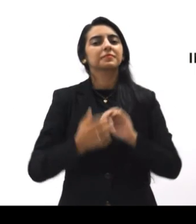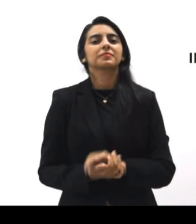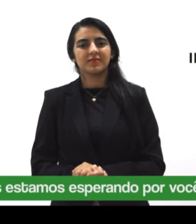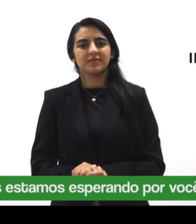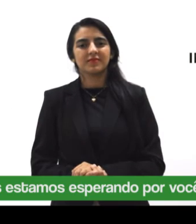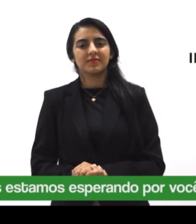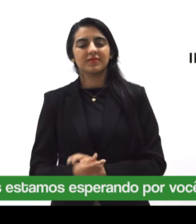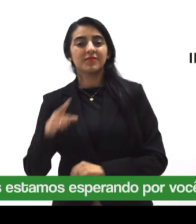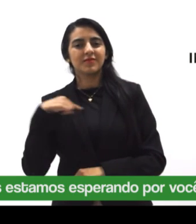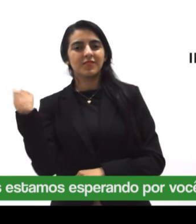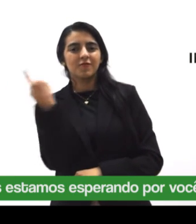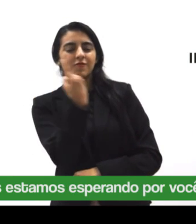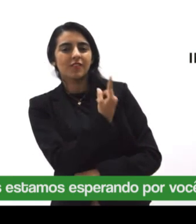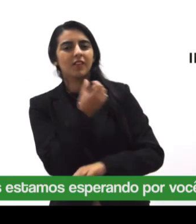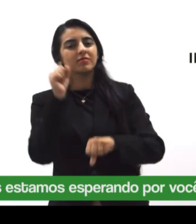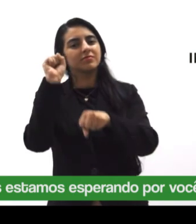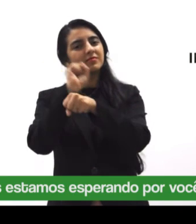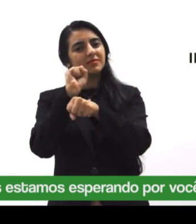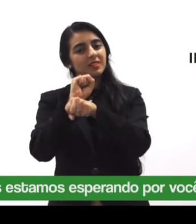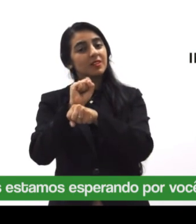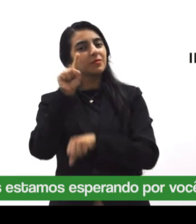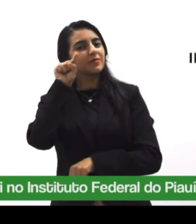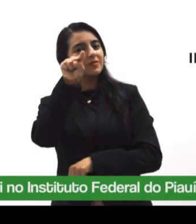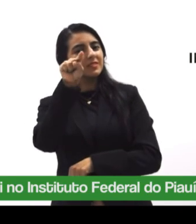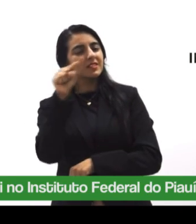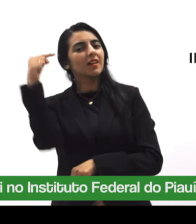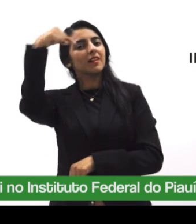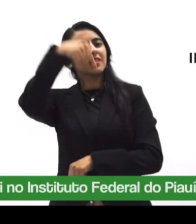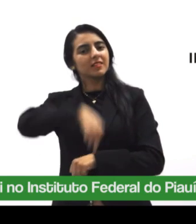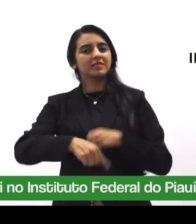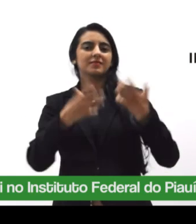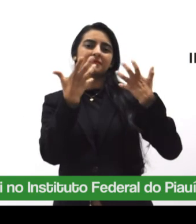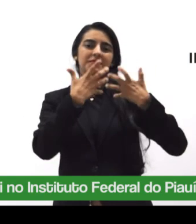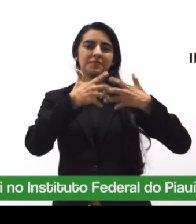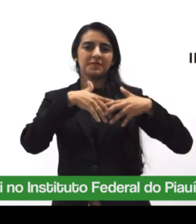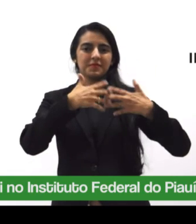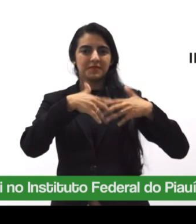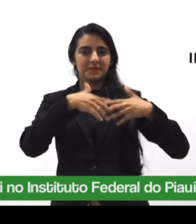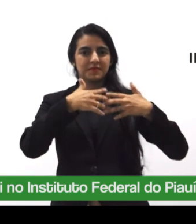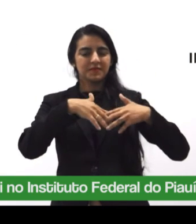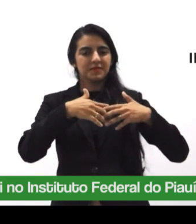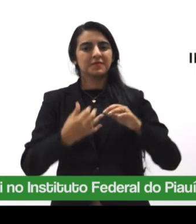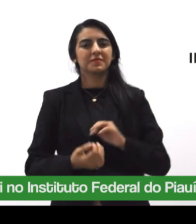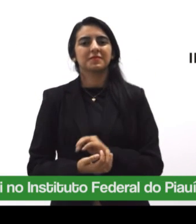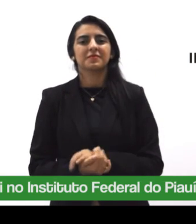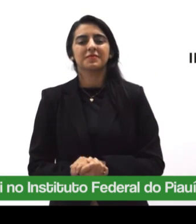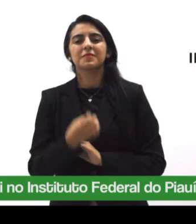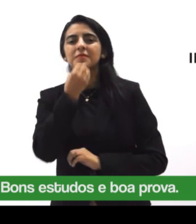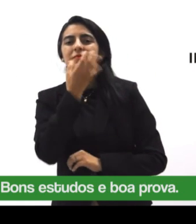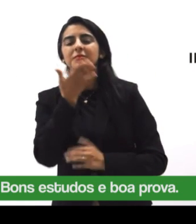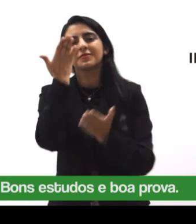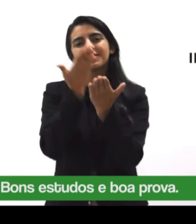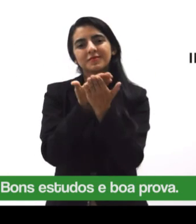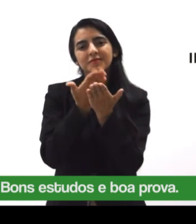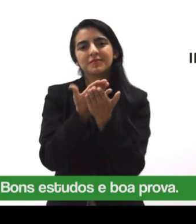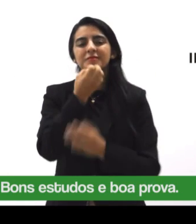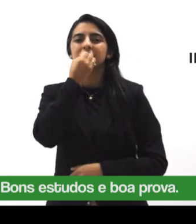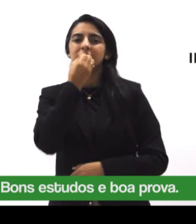Nós estamos esperando por você aqui no Instituto Federal do Piauí. Bons estudos e boa prova!